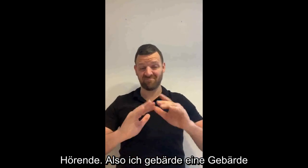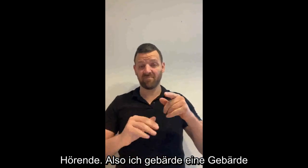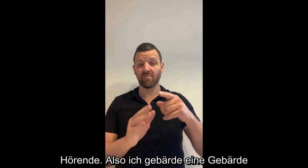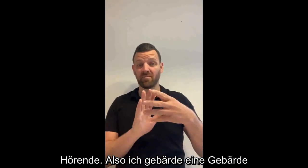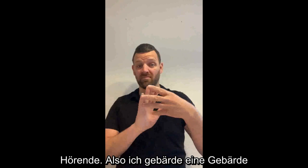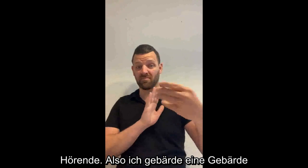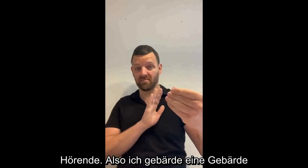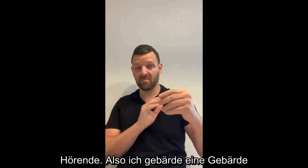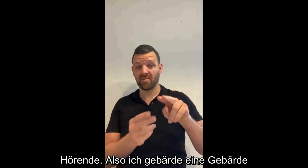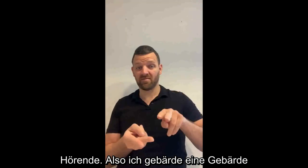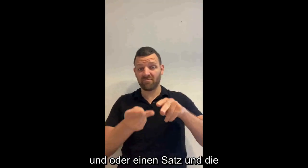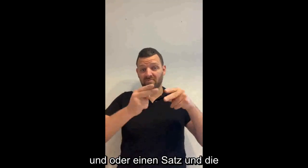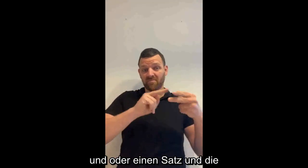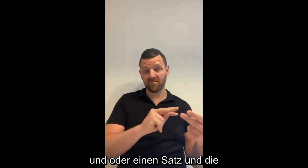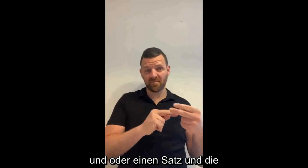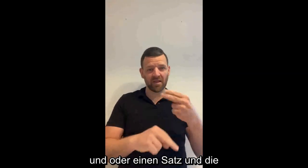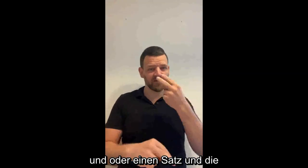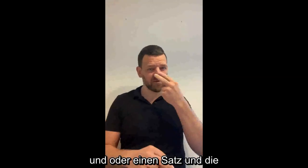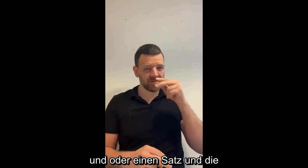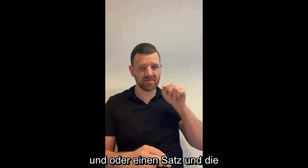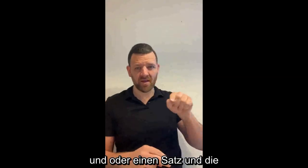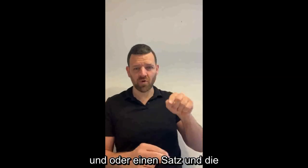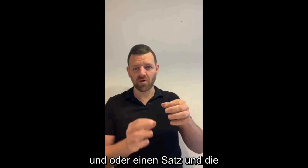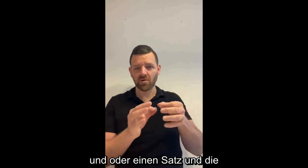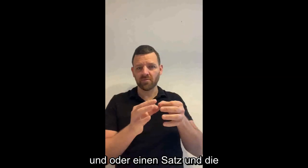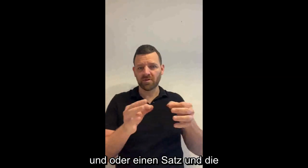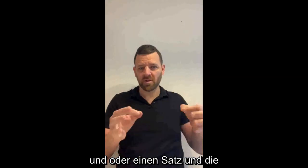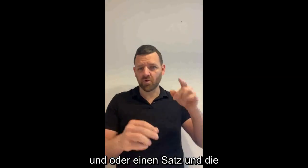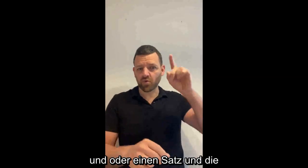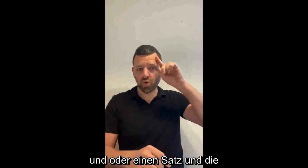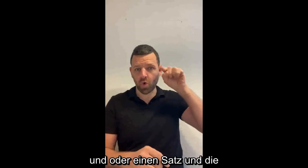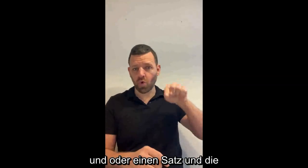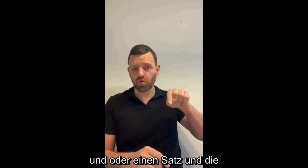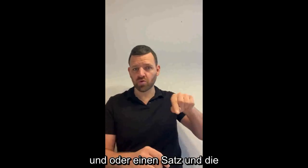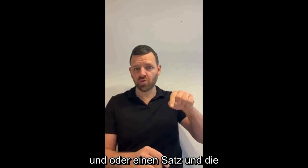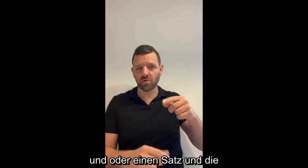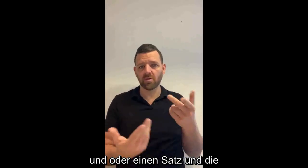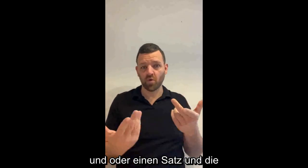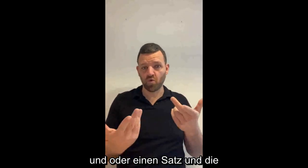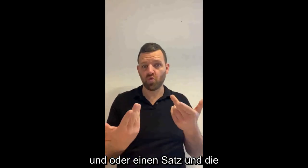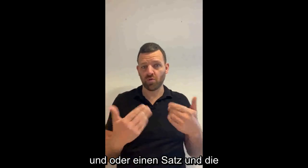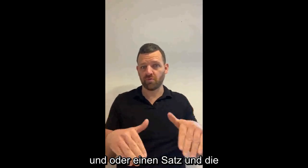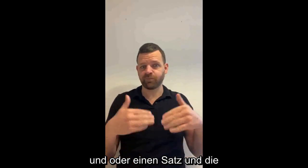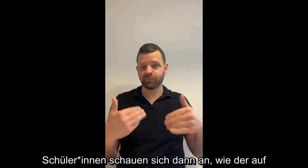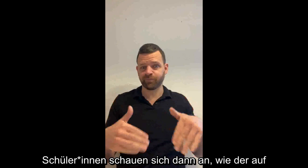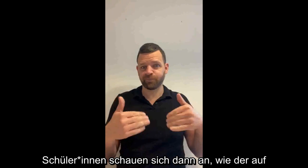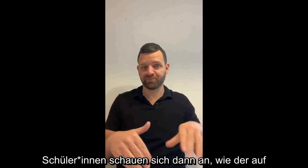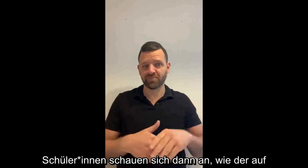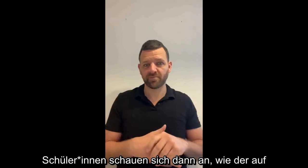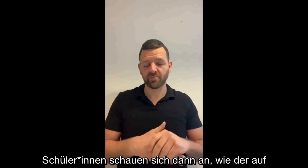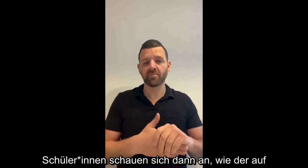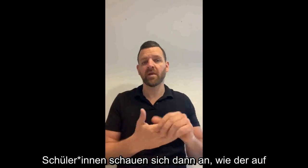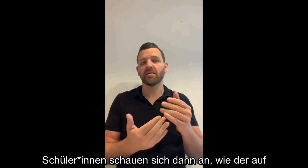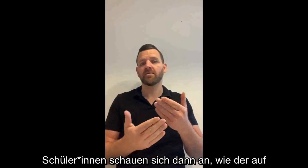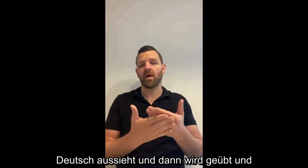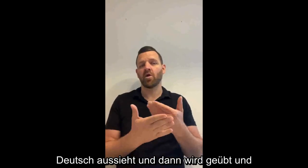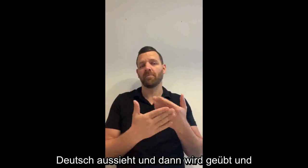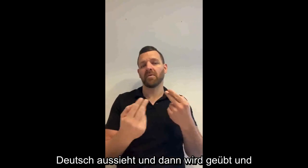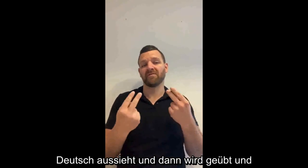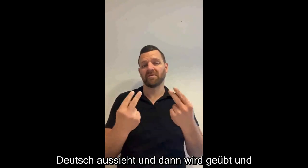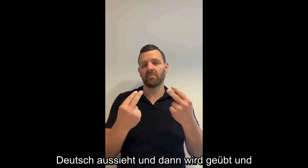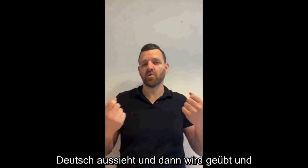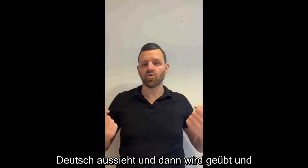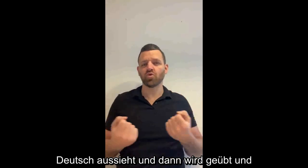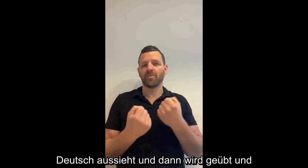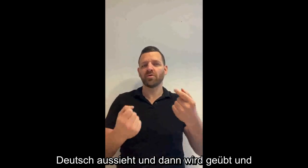also ich gebärde eine Gebärde und oder einen gebärden Satz und die Schüler schauen sich dann an wie der auf